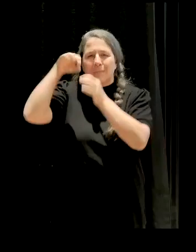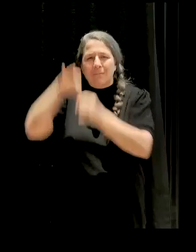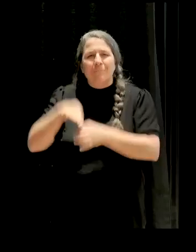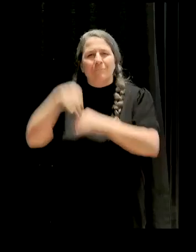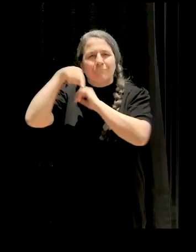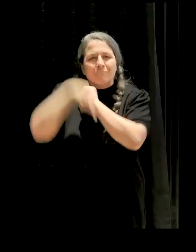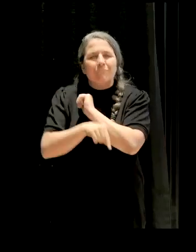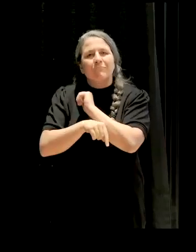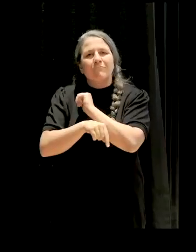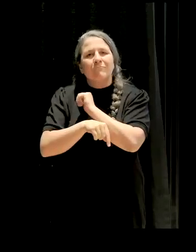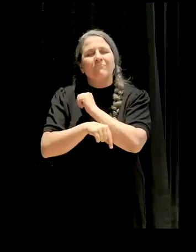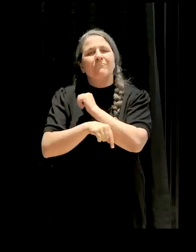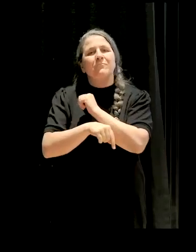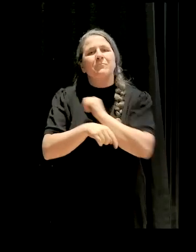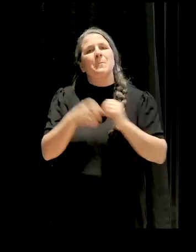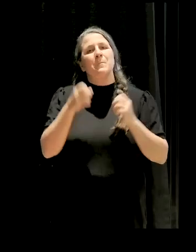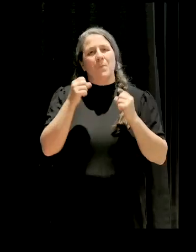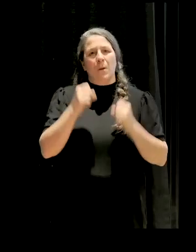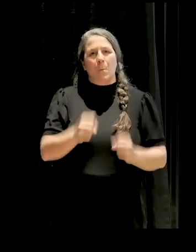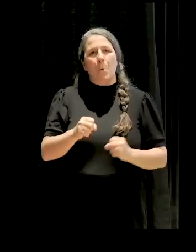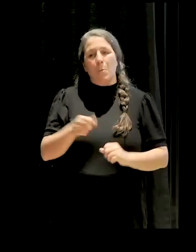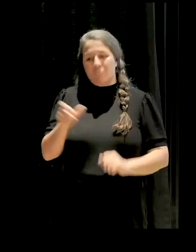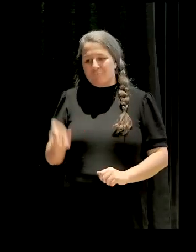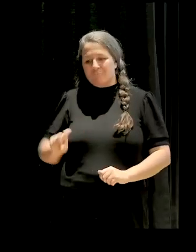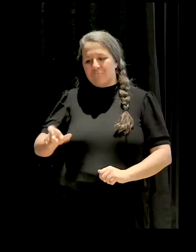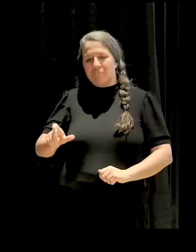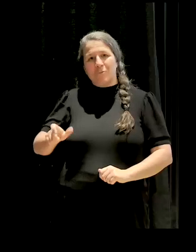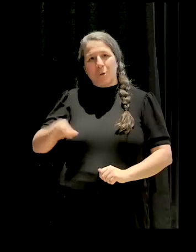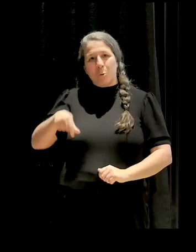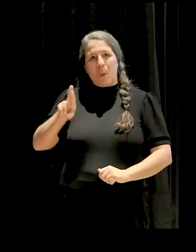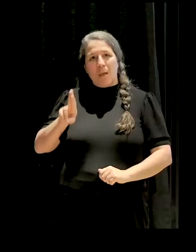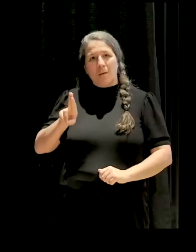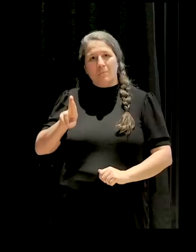données, je vous recommanderais de scanner le code QR qui est sur l'affiche devant vous